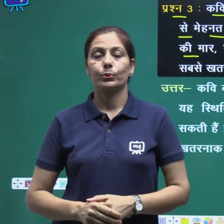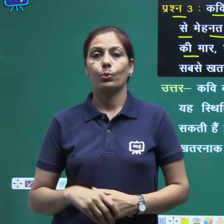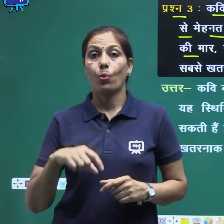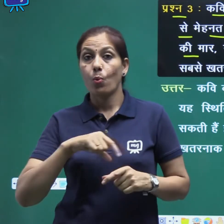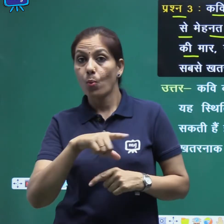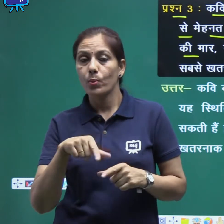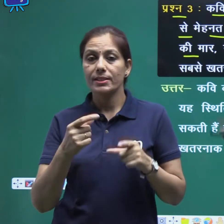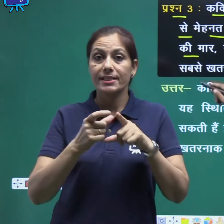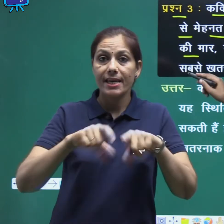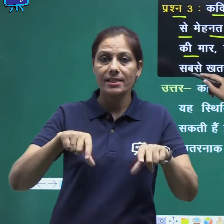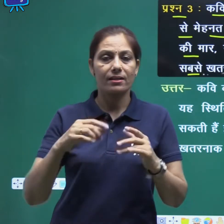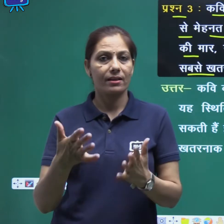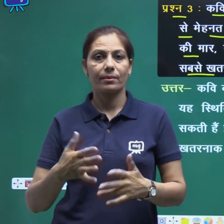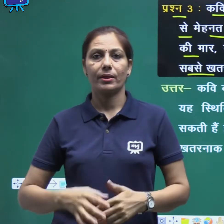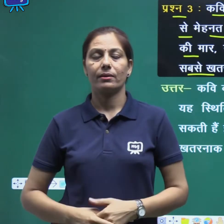सबसे खतरनाक नहीं माना?